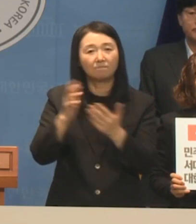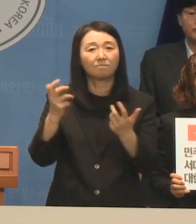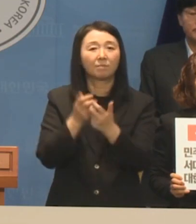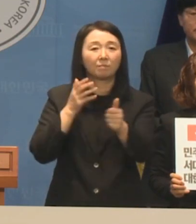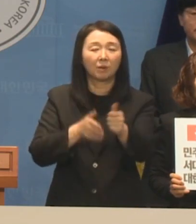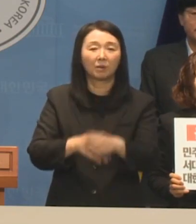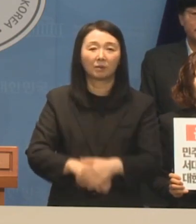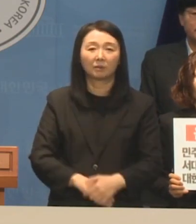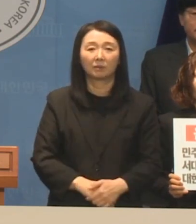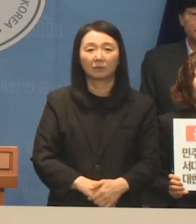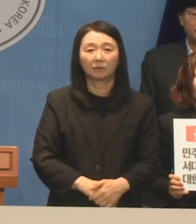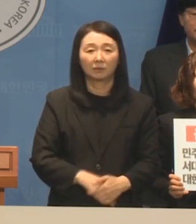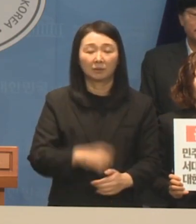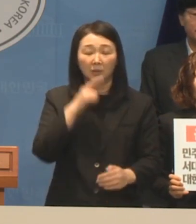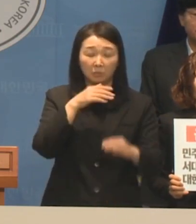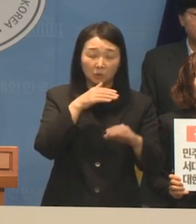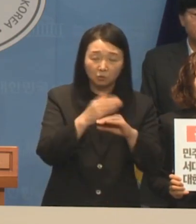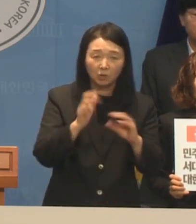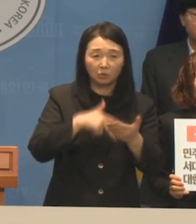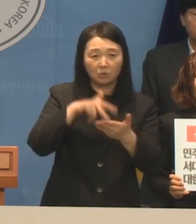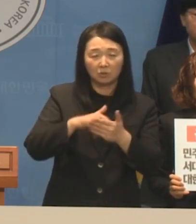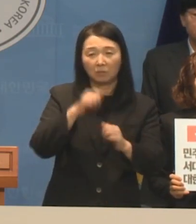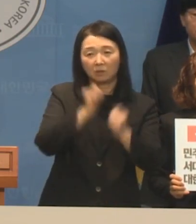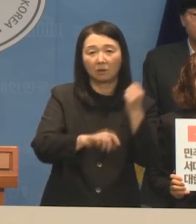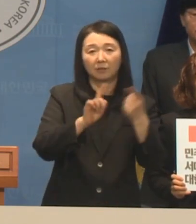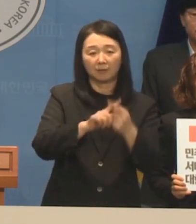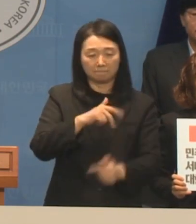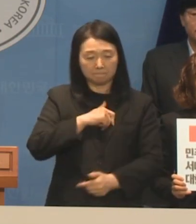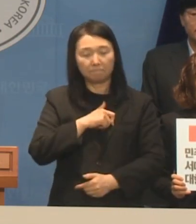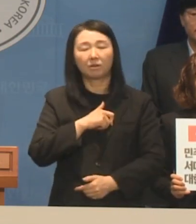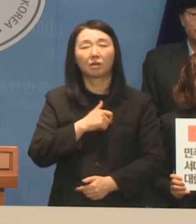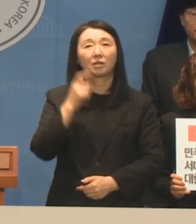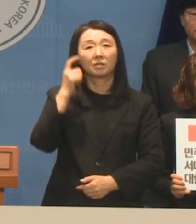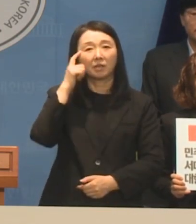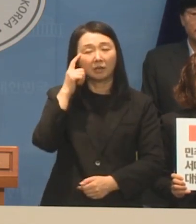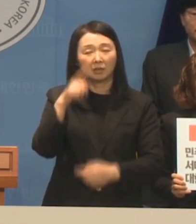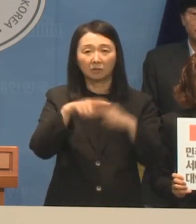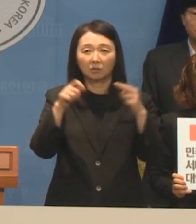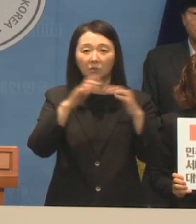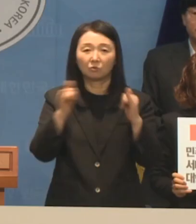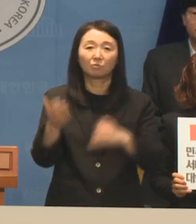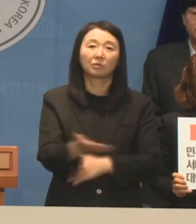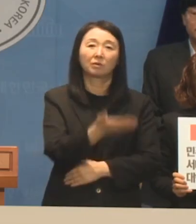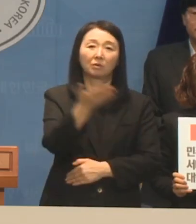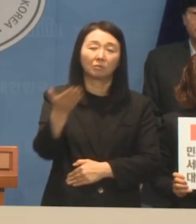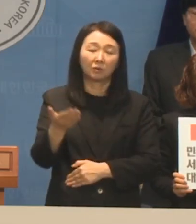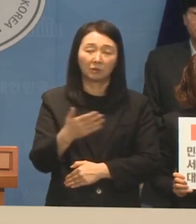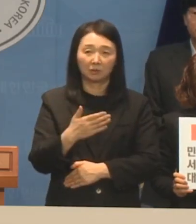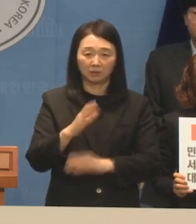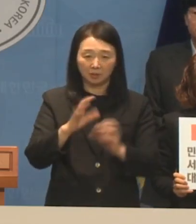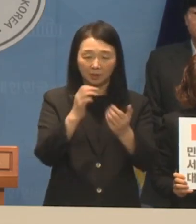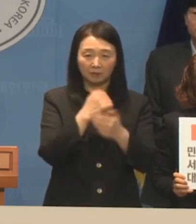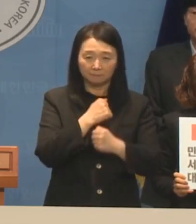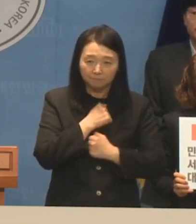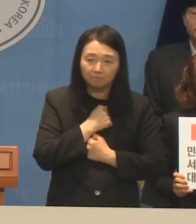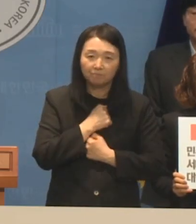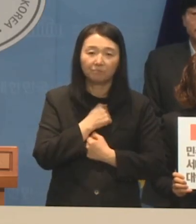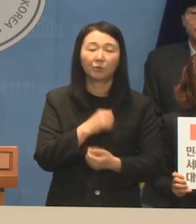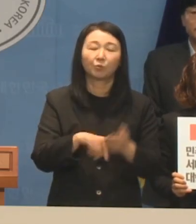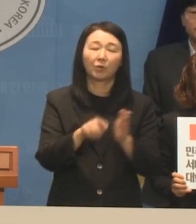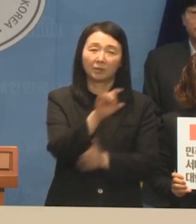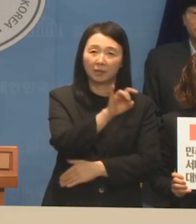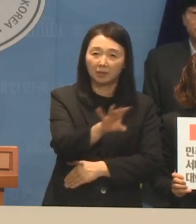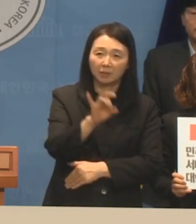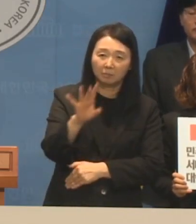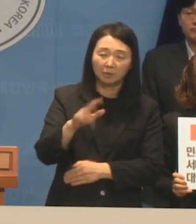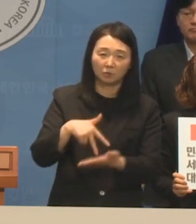채워주십시오. 민주화 독립의 역사를 자긍심 있게 여기는 서대문 주민 여러분, 나라를 지켜내는 한 명 한